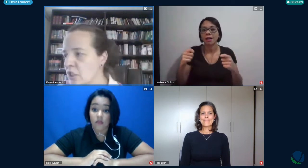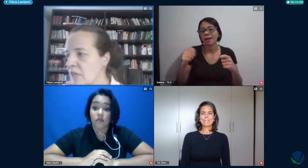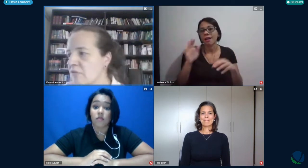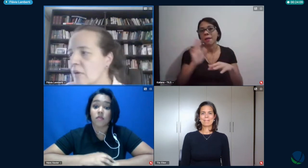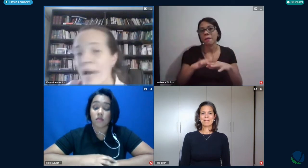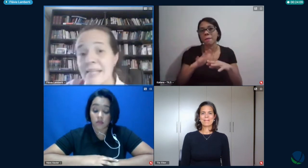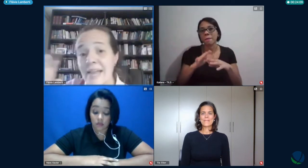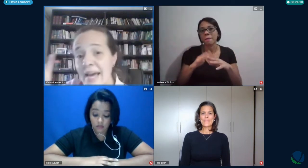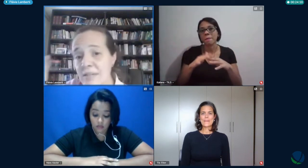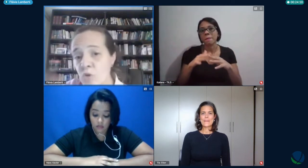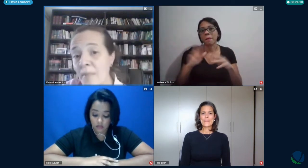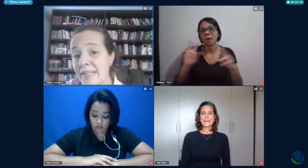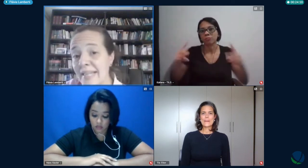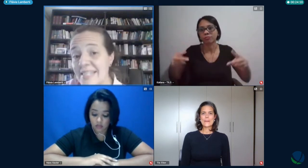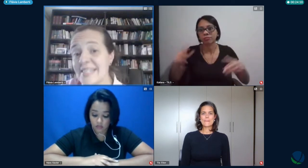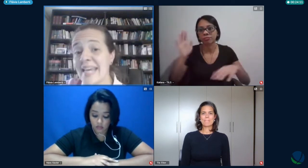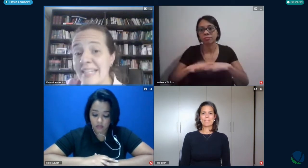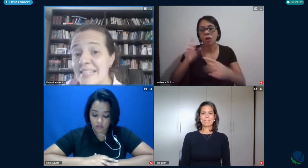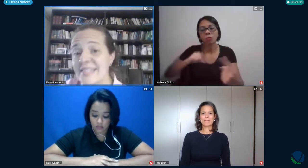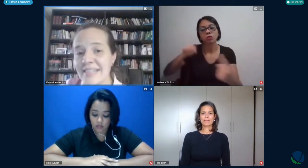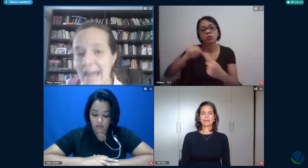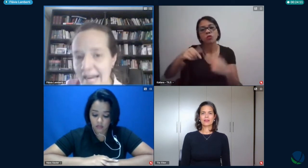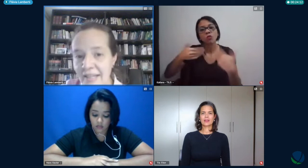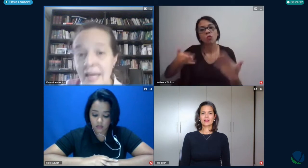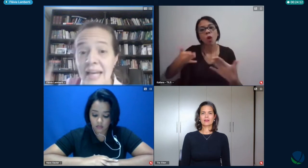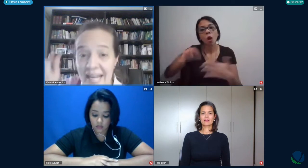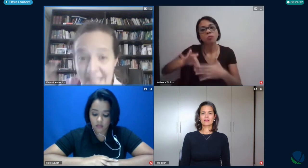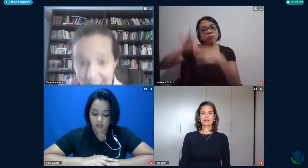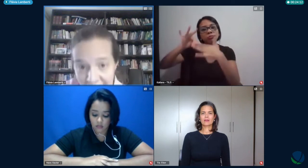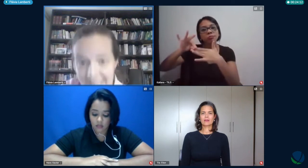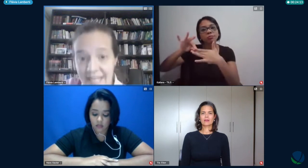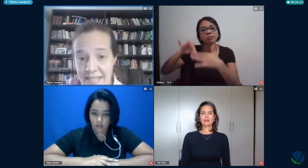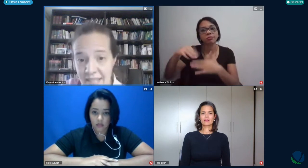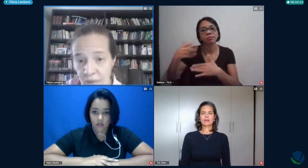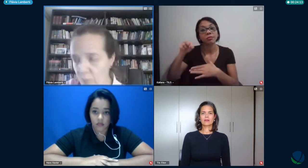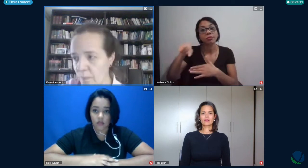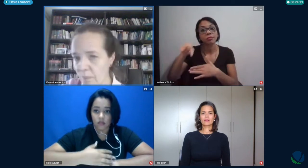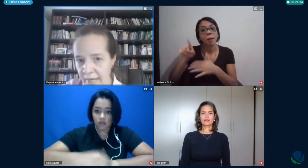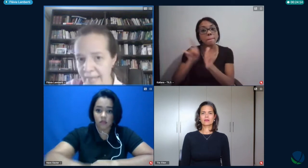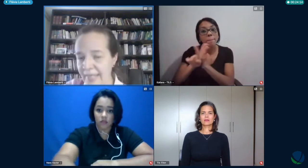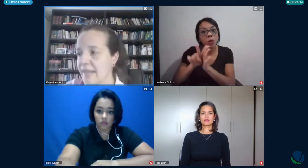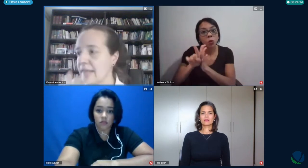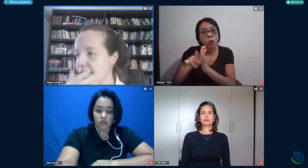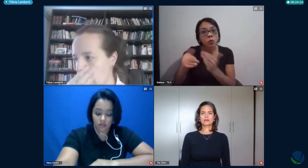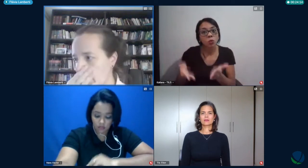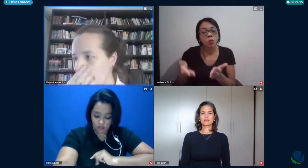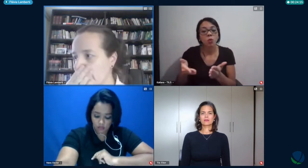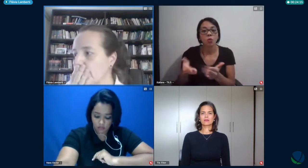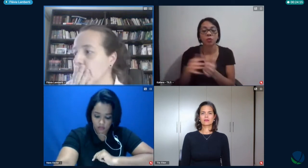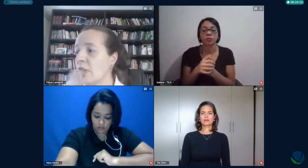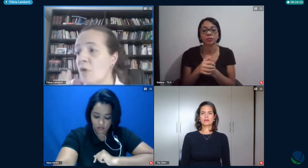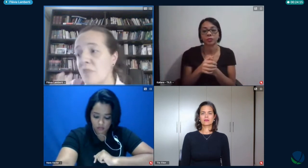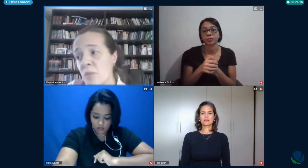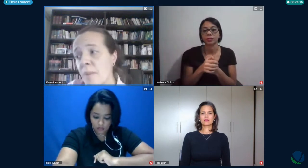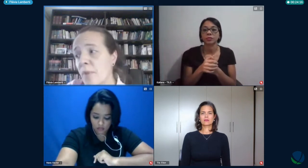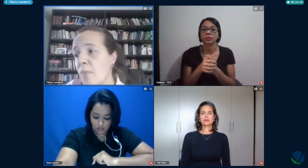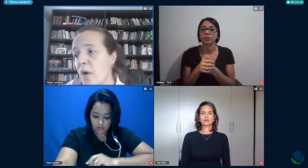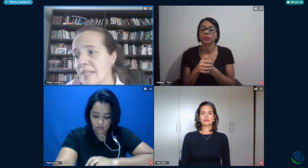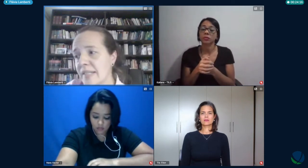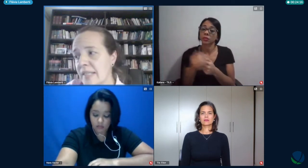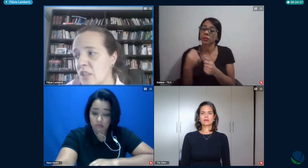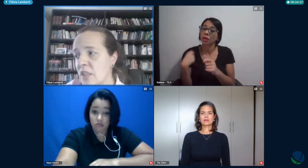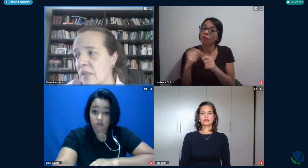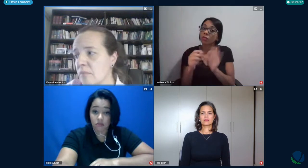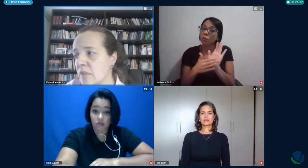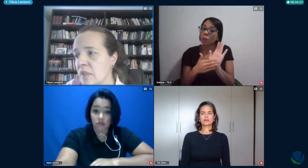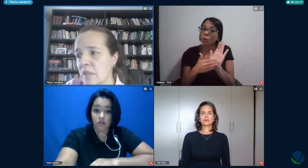mais objetiva, quais as competências em destaque naquela questão, né, naquela questão. Então, eu fiz uma